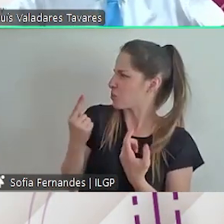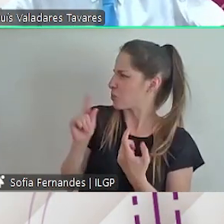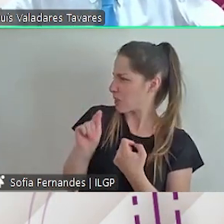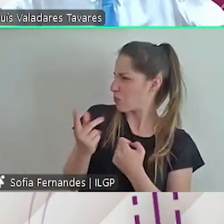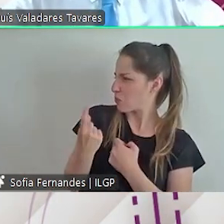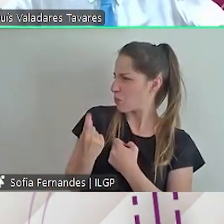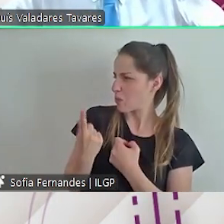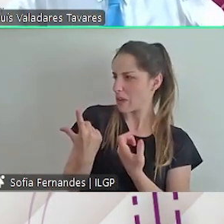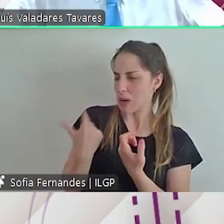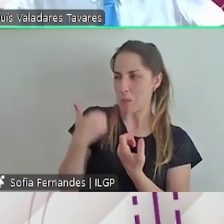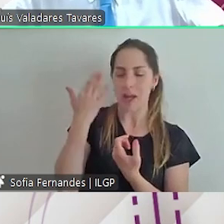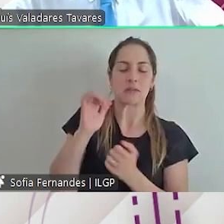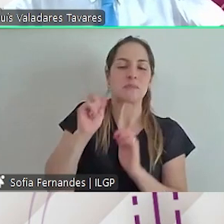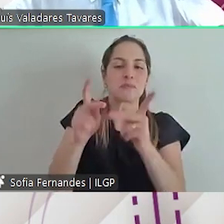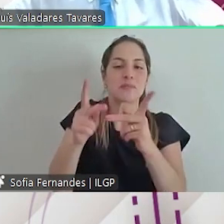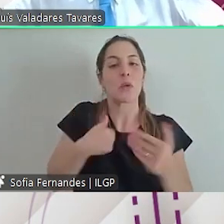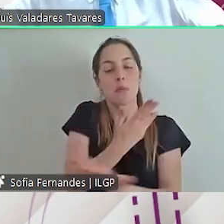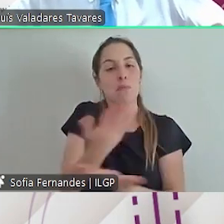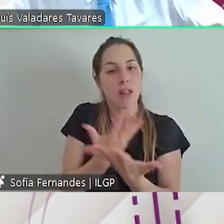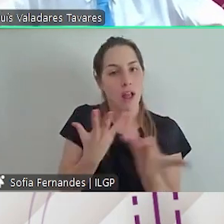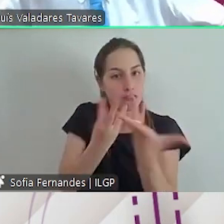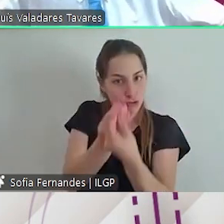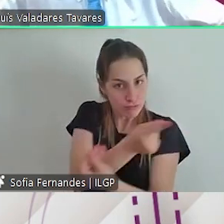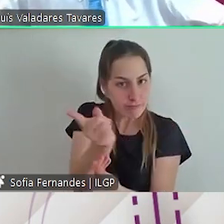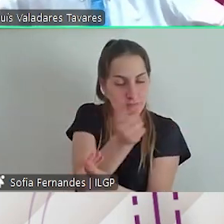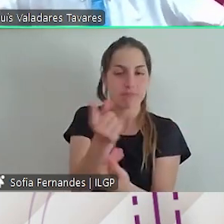partilhar convosco estas minhas preocupações. Portanto,